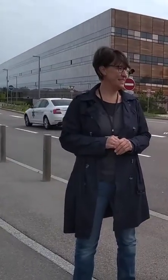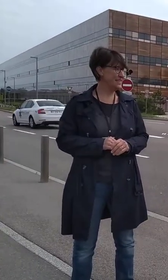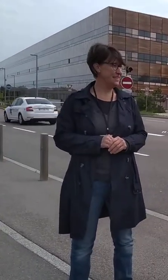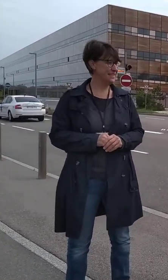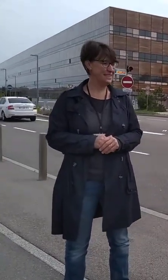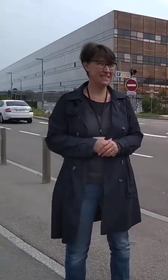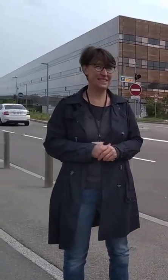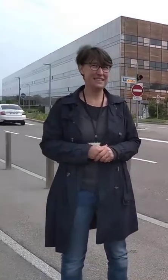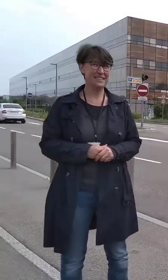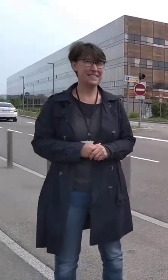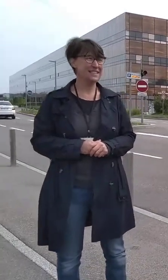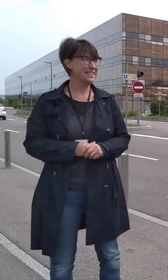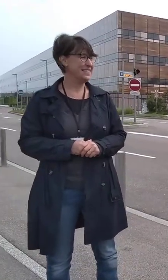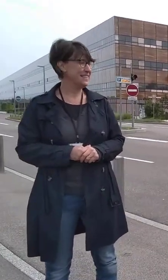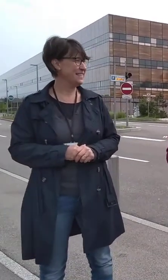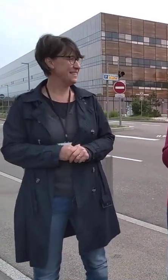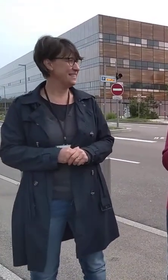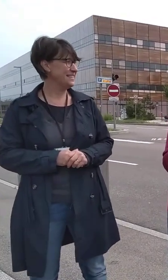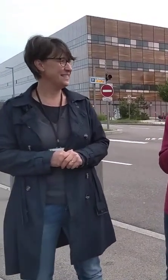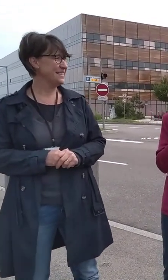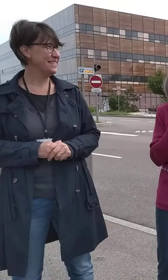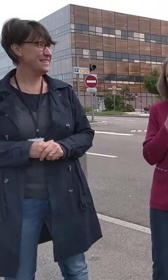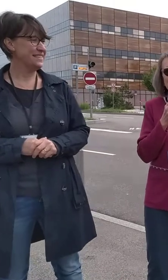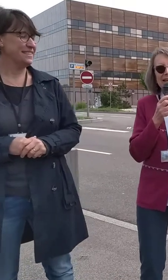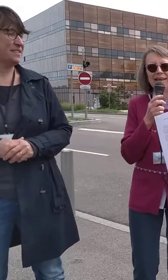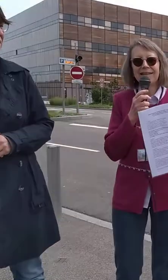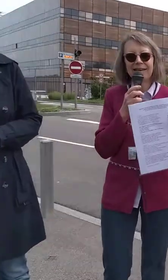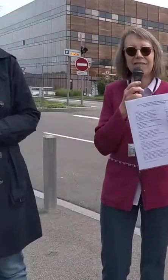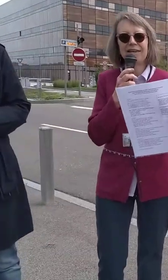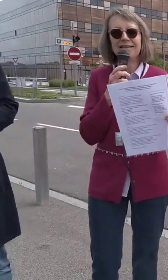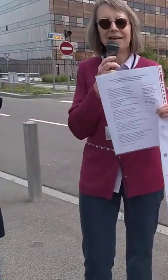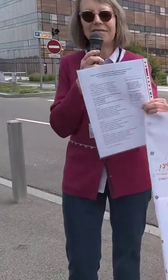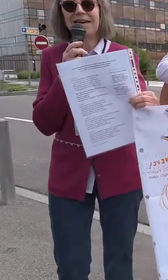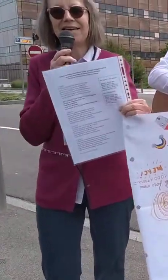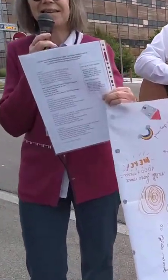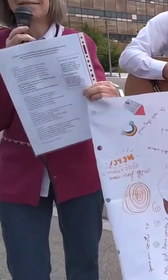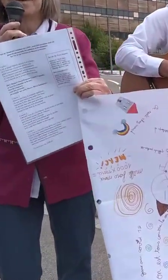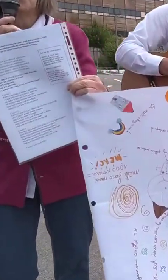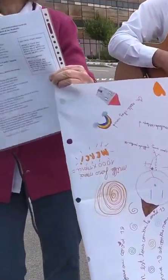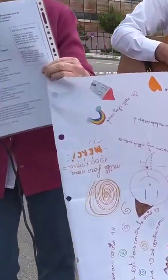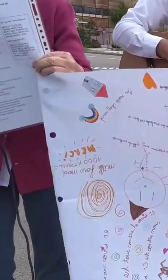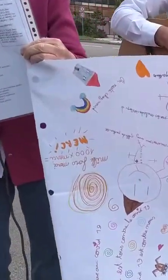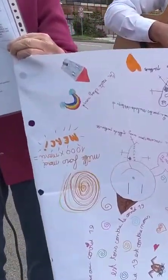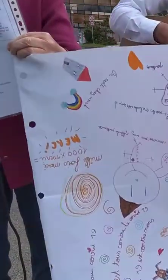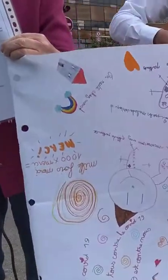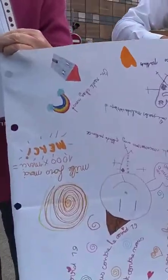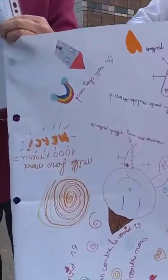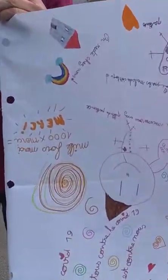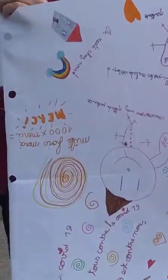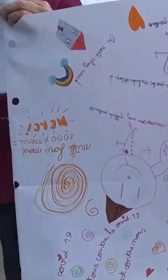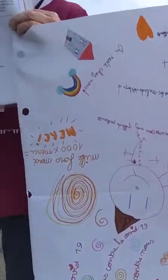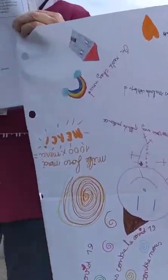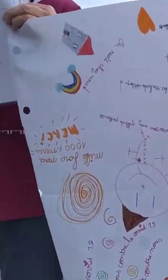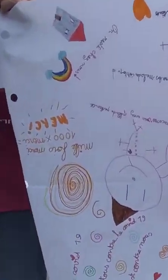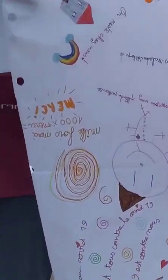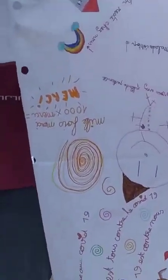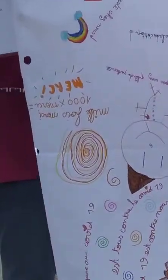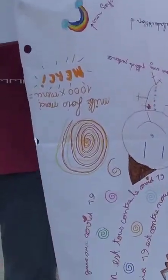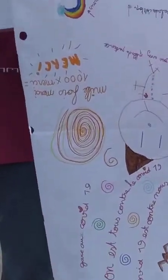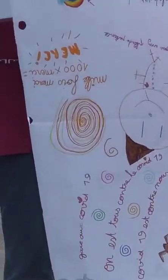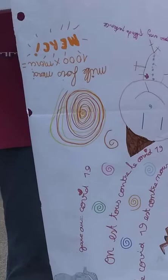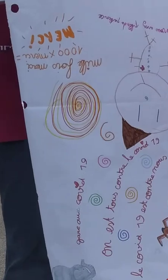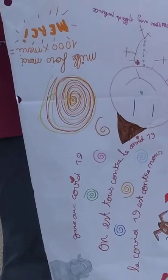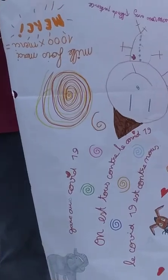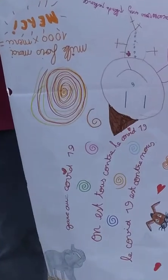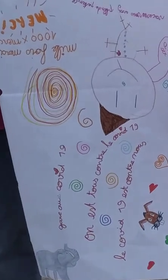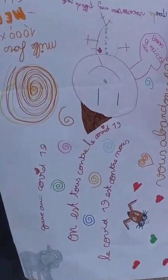C'est une chanson hommage pour tous les personnels qui interviennent, travaillent au quotidien sur l'ensemble des sites